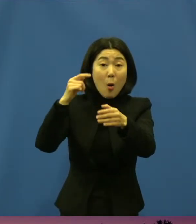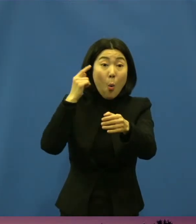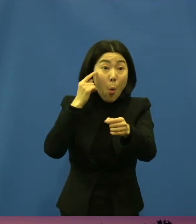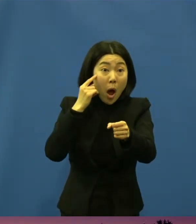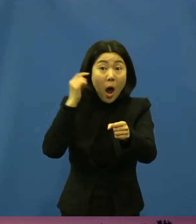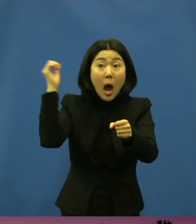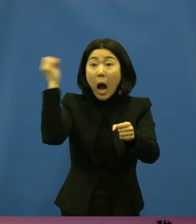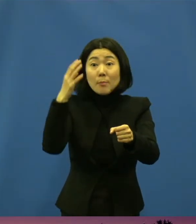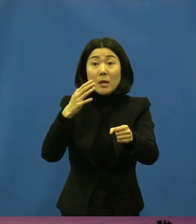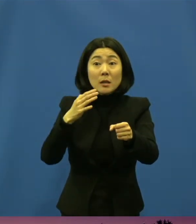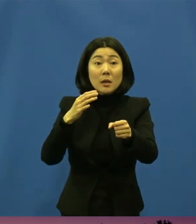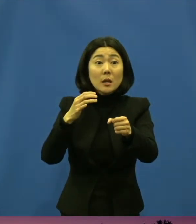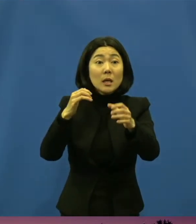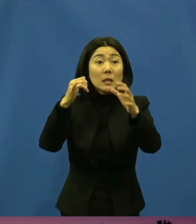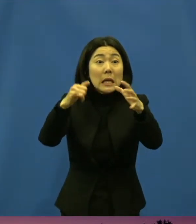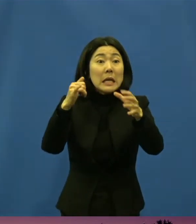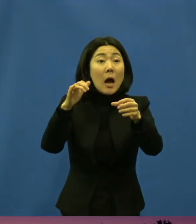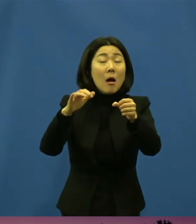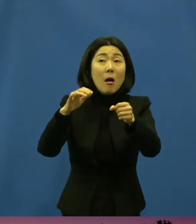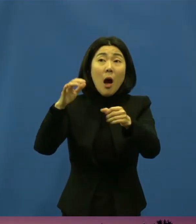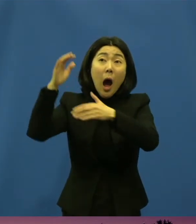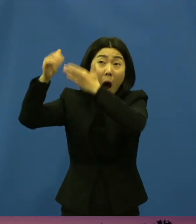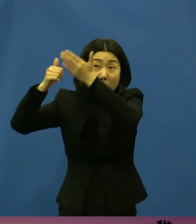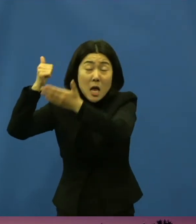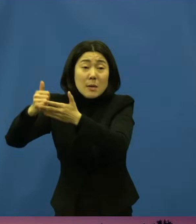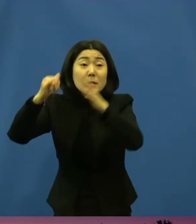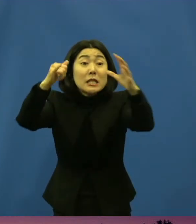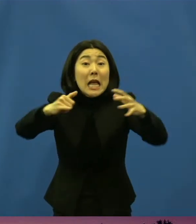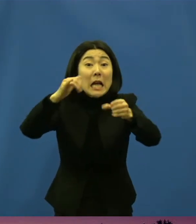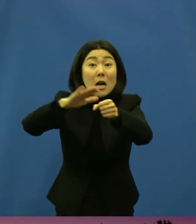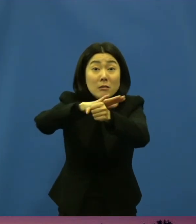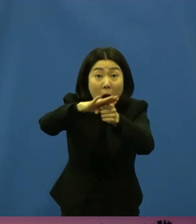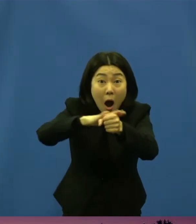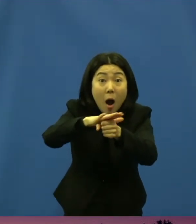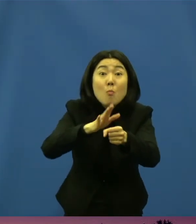무지가 찾아왔어요. 모든 것에 왜곡이 찾아왔어.